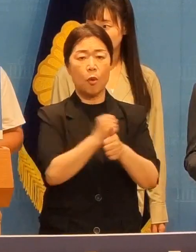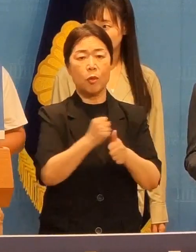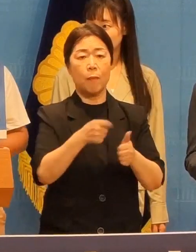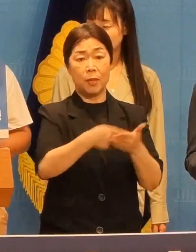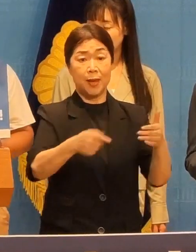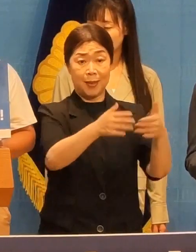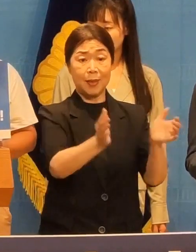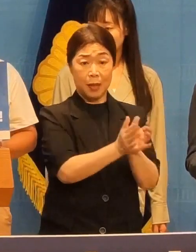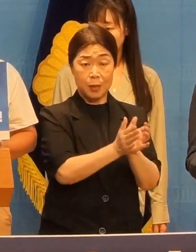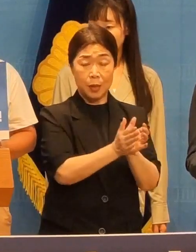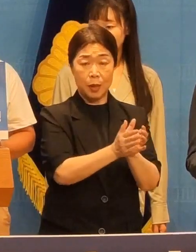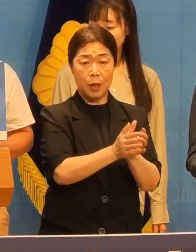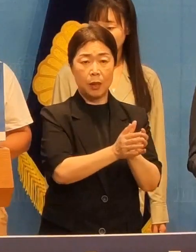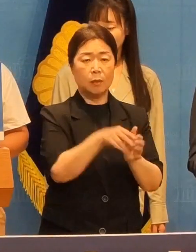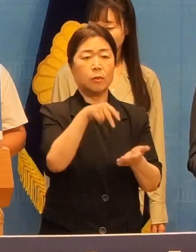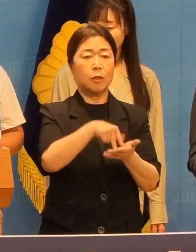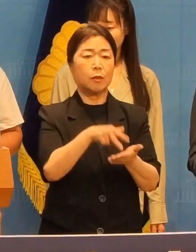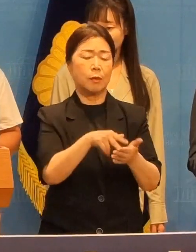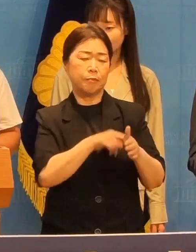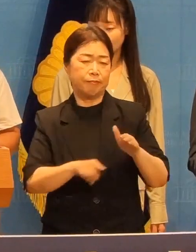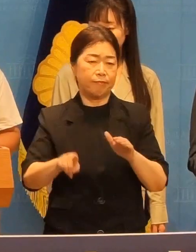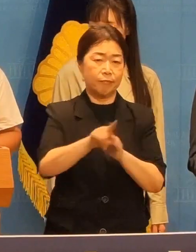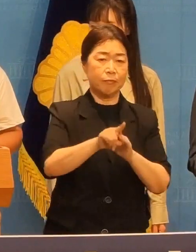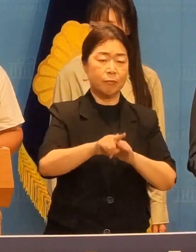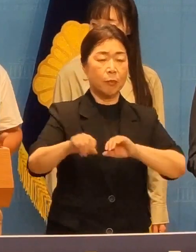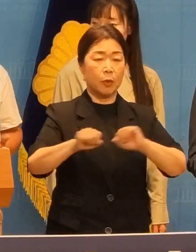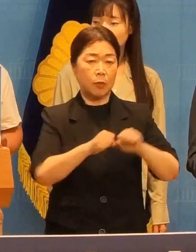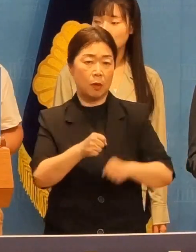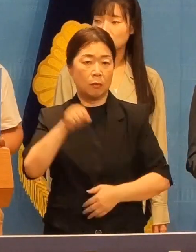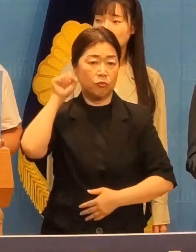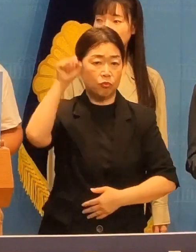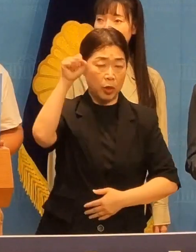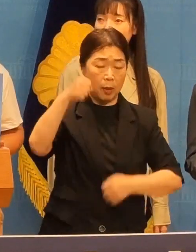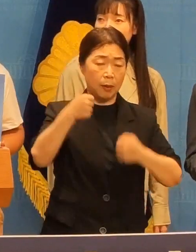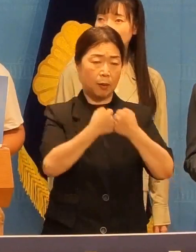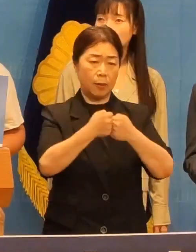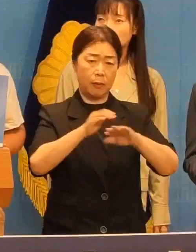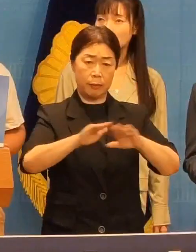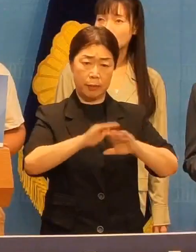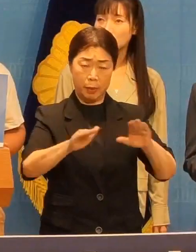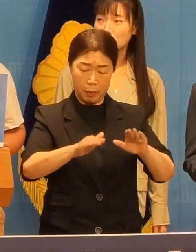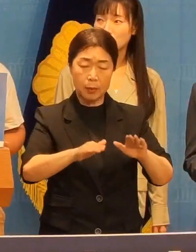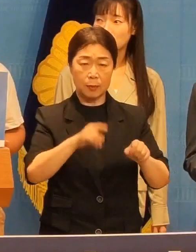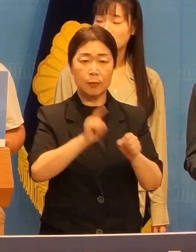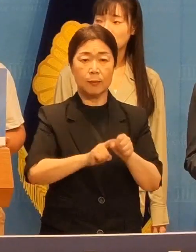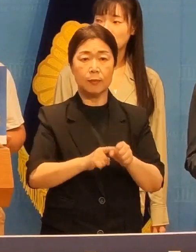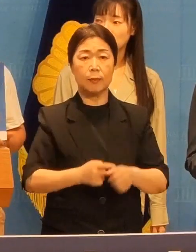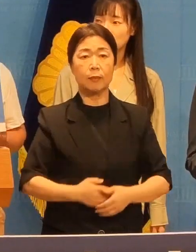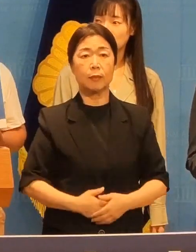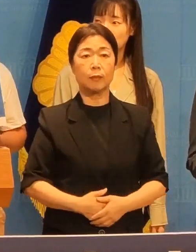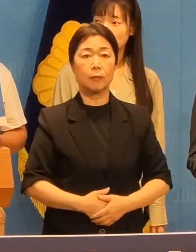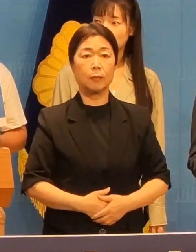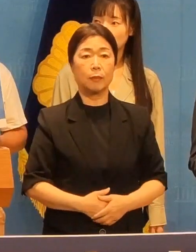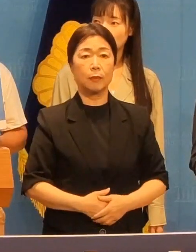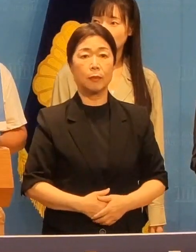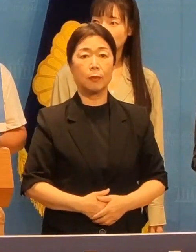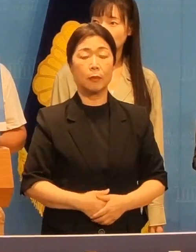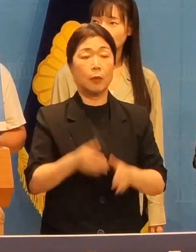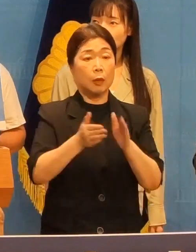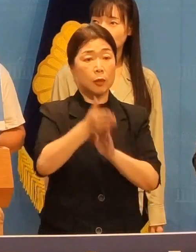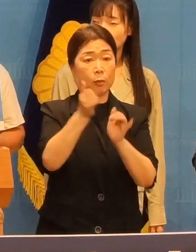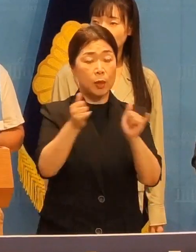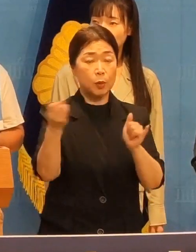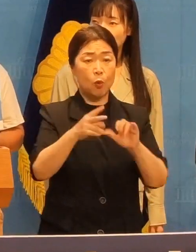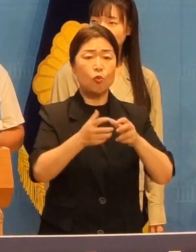단체들은 앞장서서 투쟁하며 싸워갈 것입니다. 이에 우리 시민 여러분, 국민